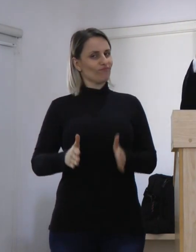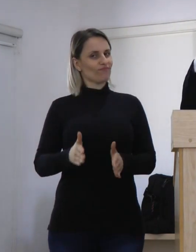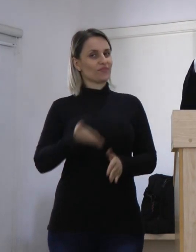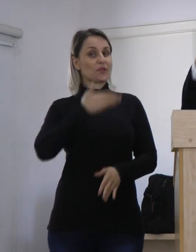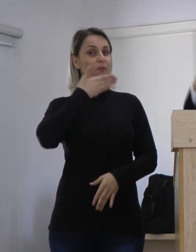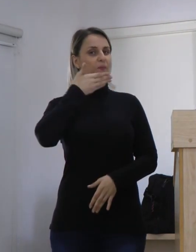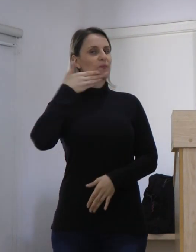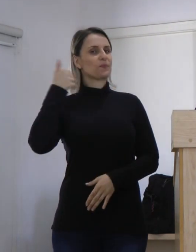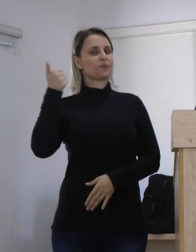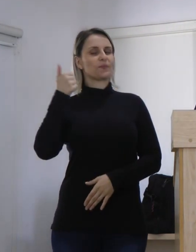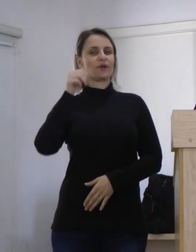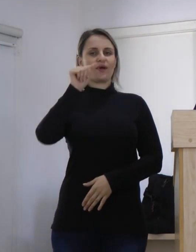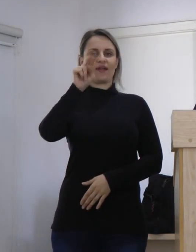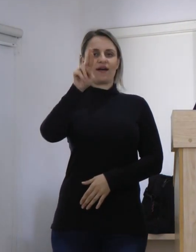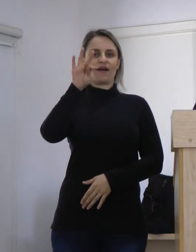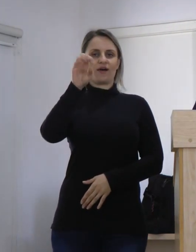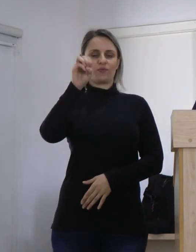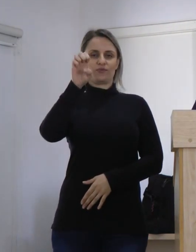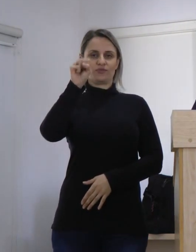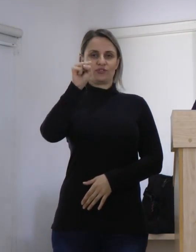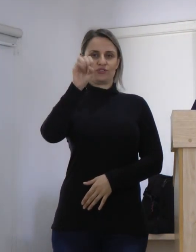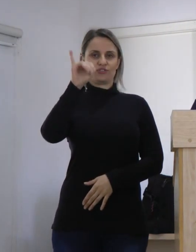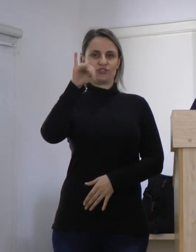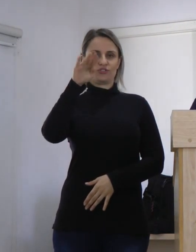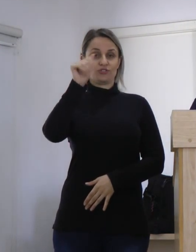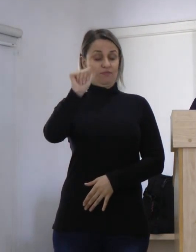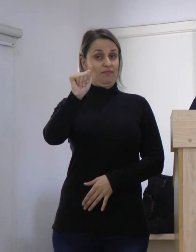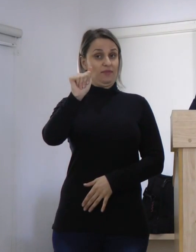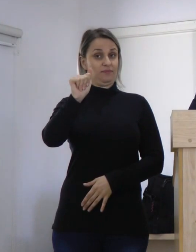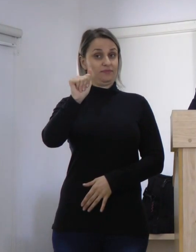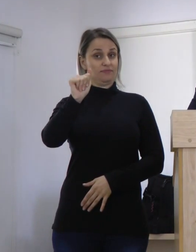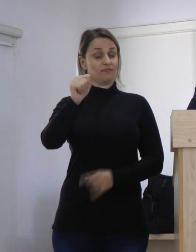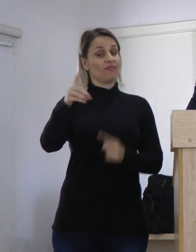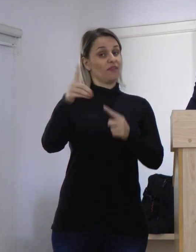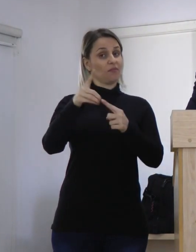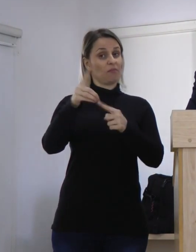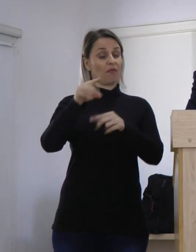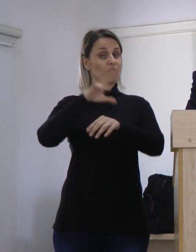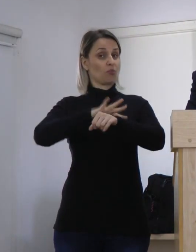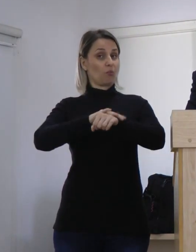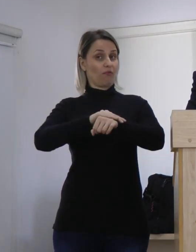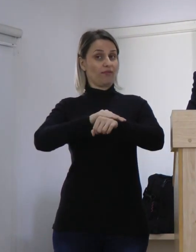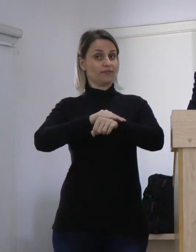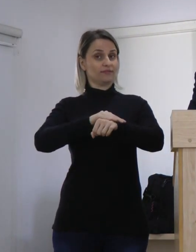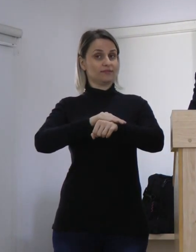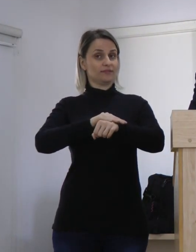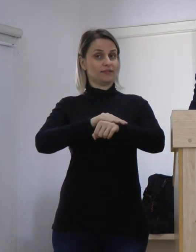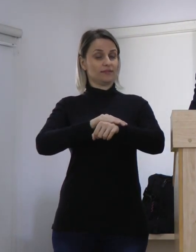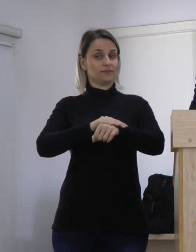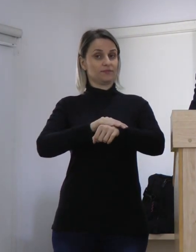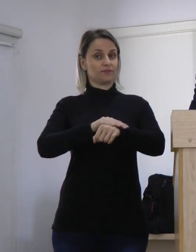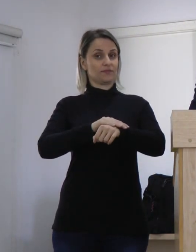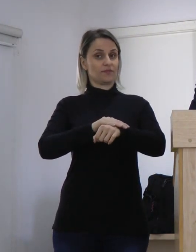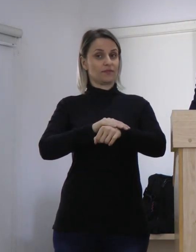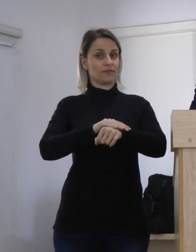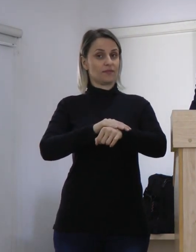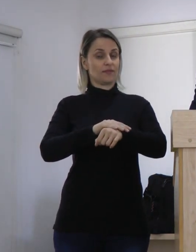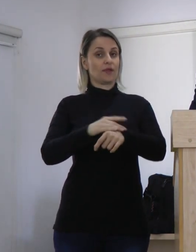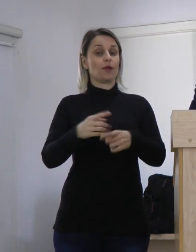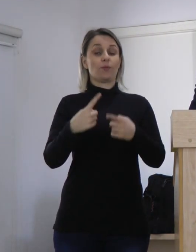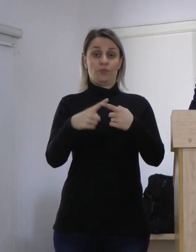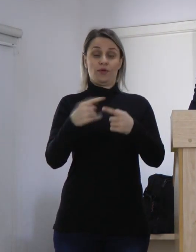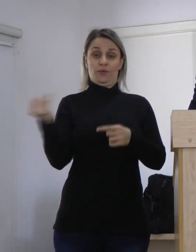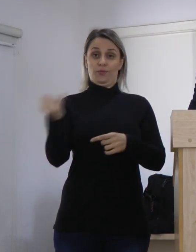autoestima, melhora o colesterol, melhora o diabetes. Fundamental a atividade física para a depressão.